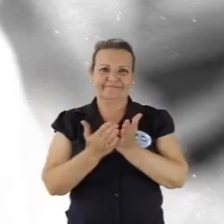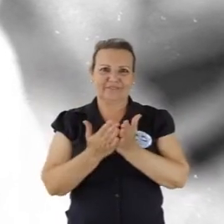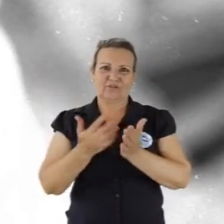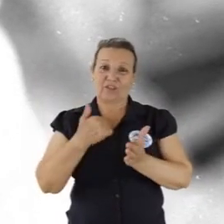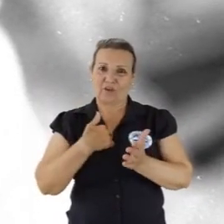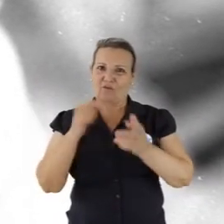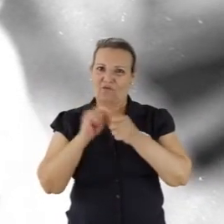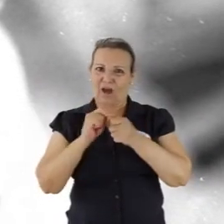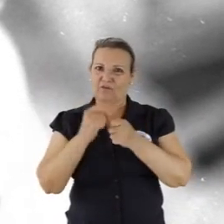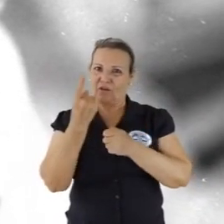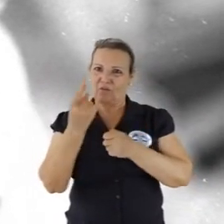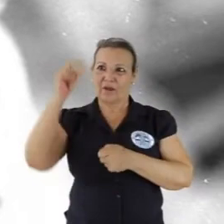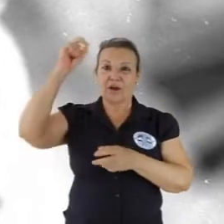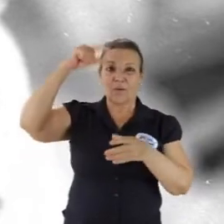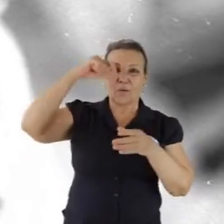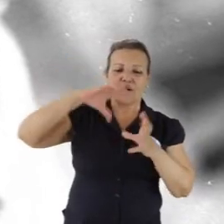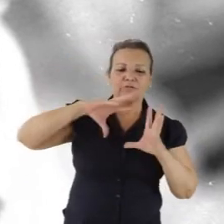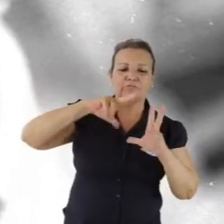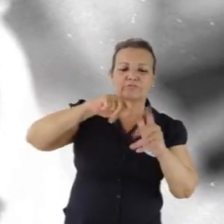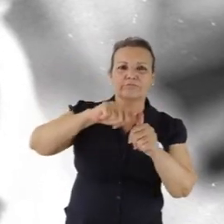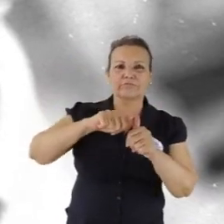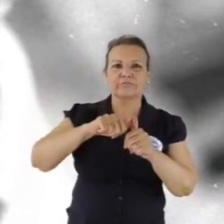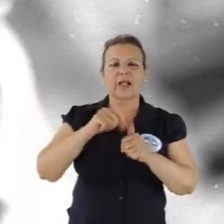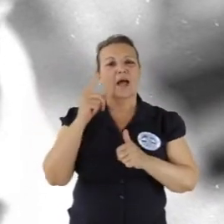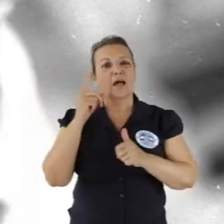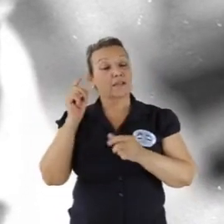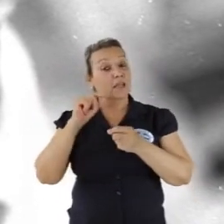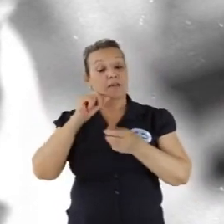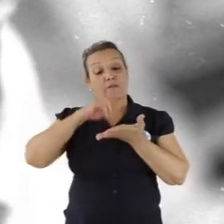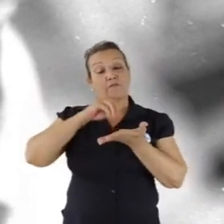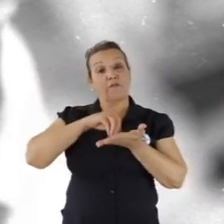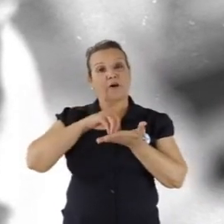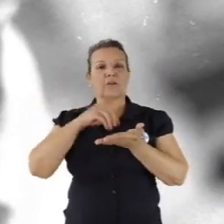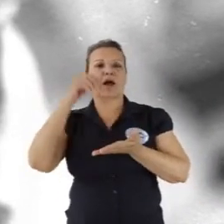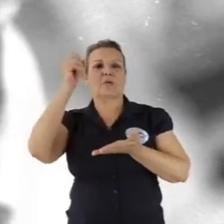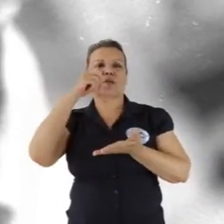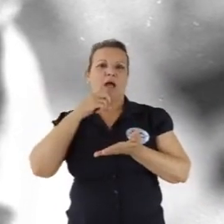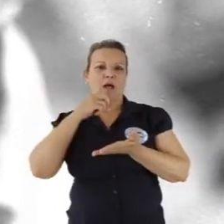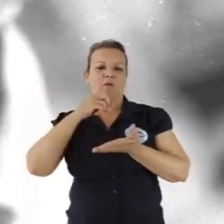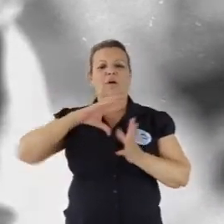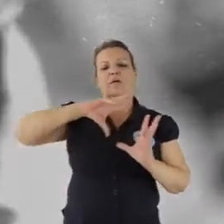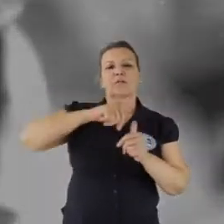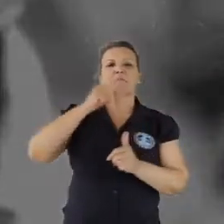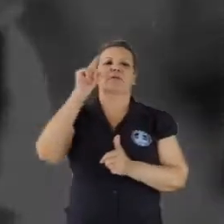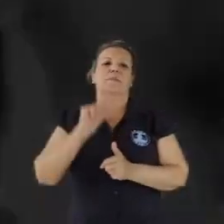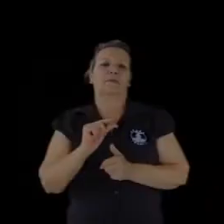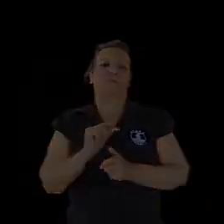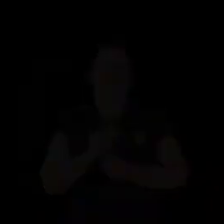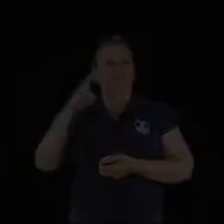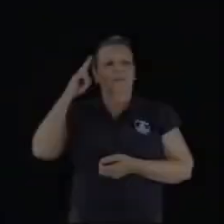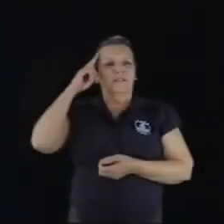Teresa. O que eu faço é uma gota no meio de um oceano, mas sem ela, o oceano será menor.